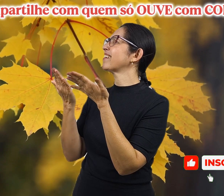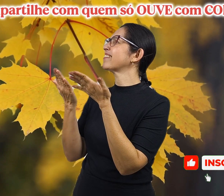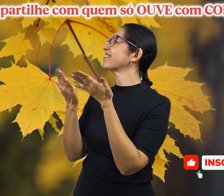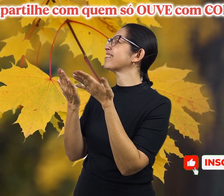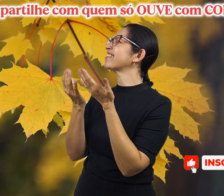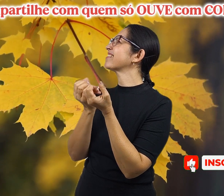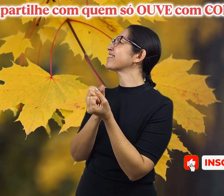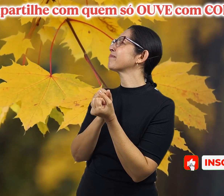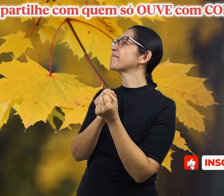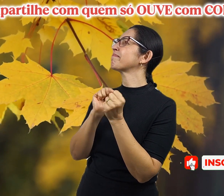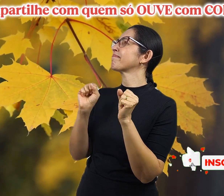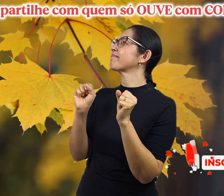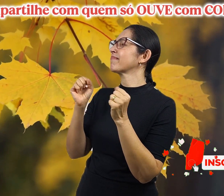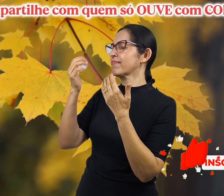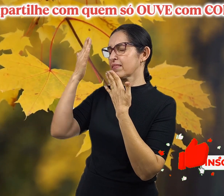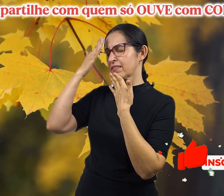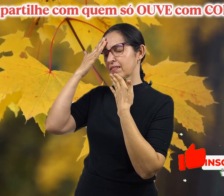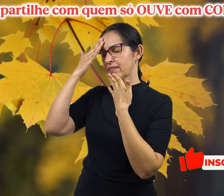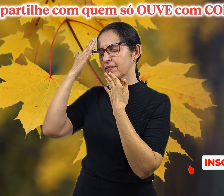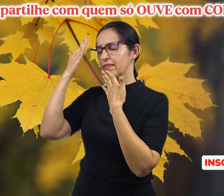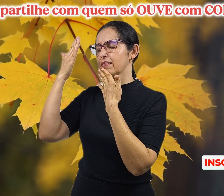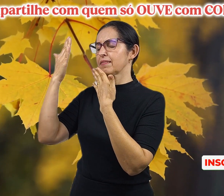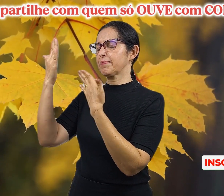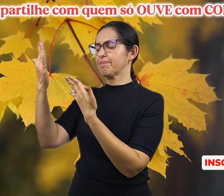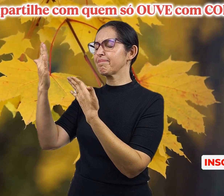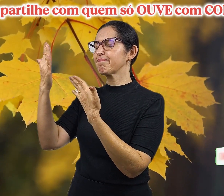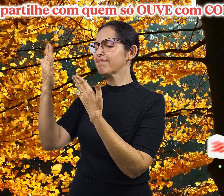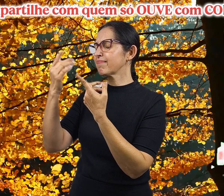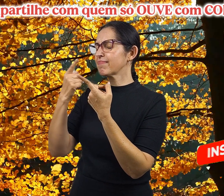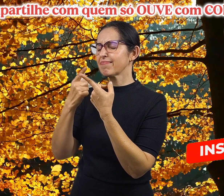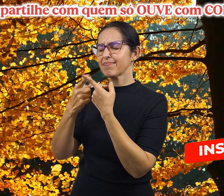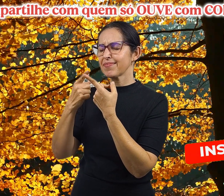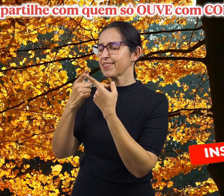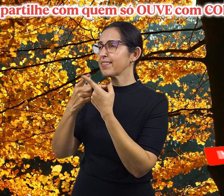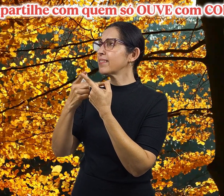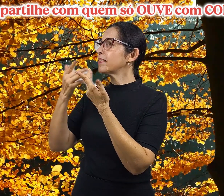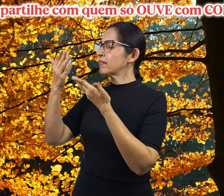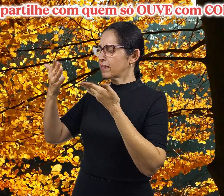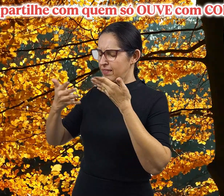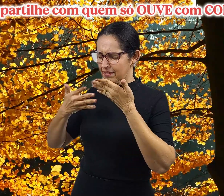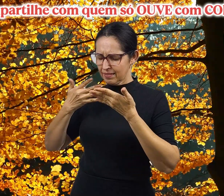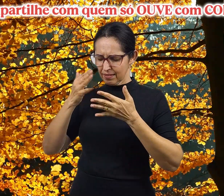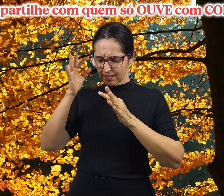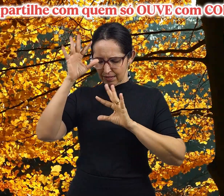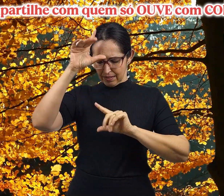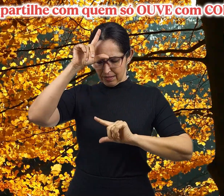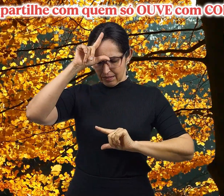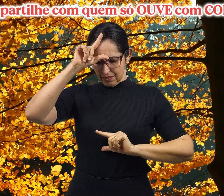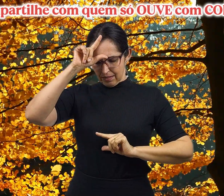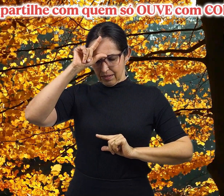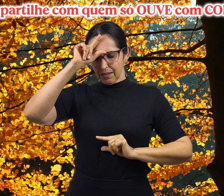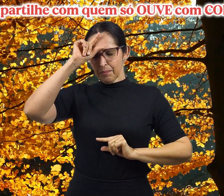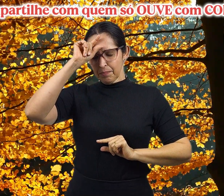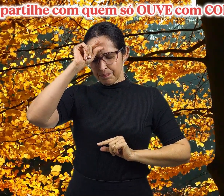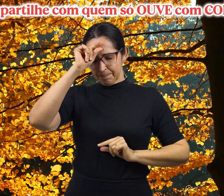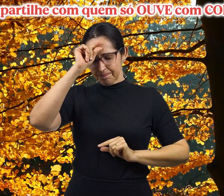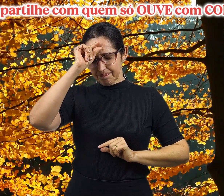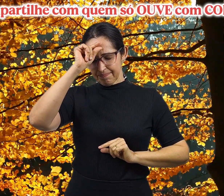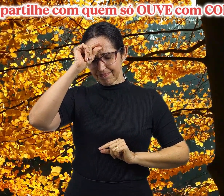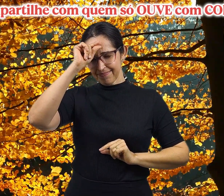Senhor, nós te agradecemos porque o Senhor já tem trazido paz e refrigério ao nosso coração. E